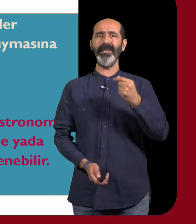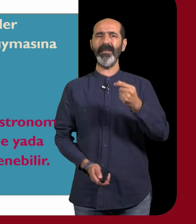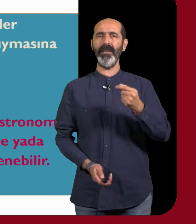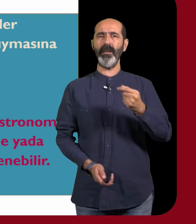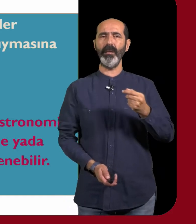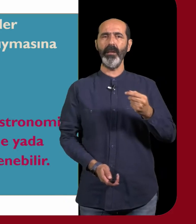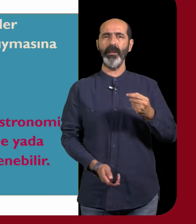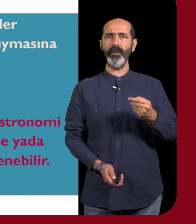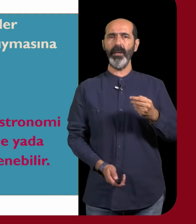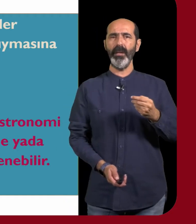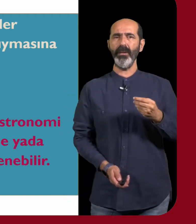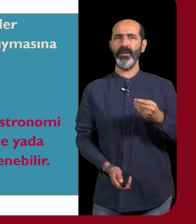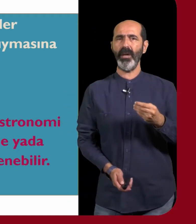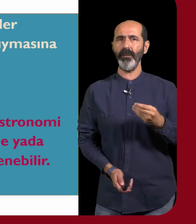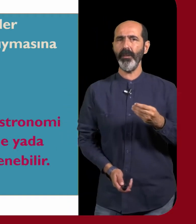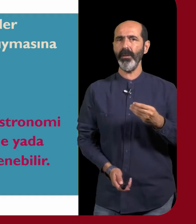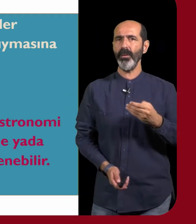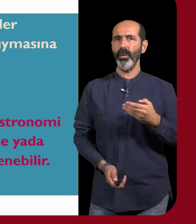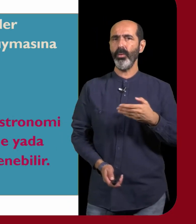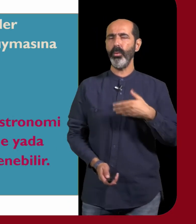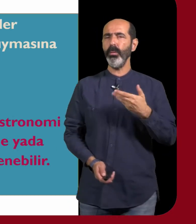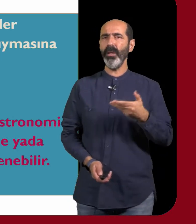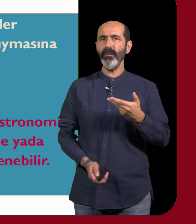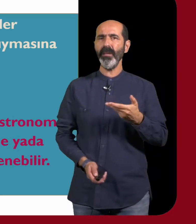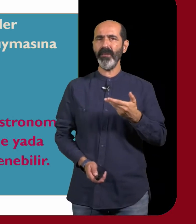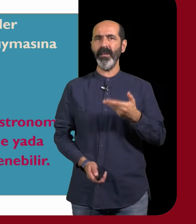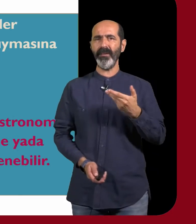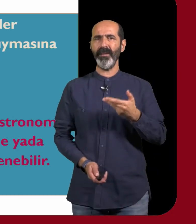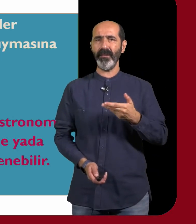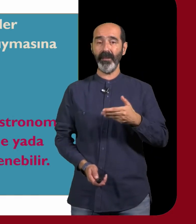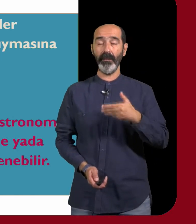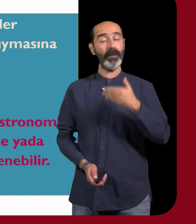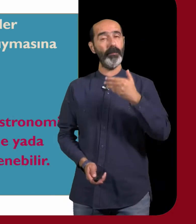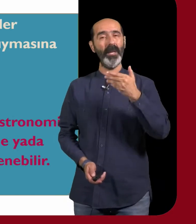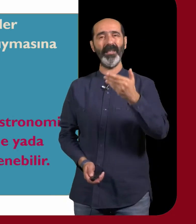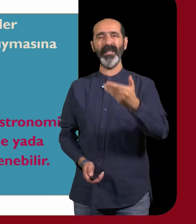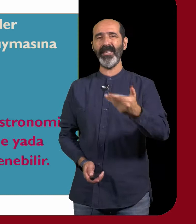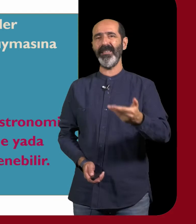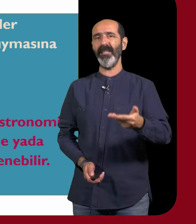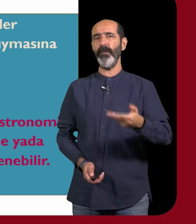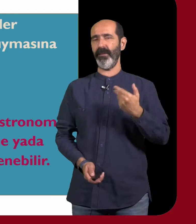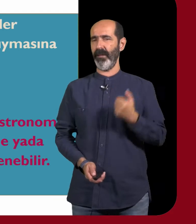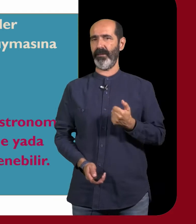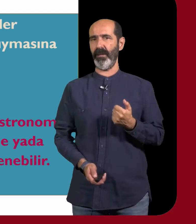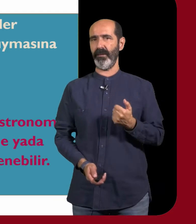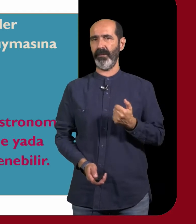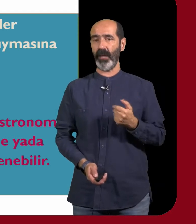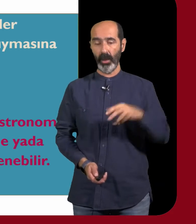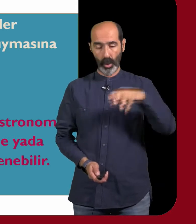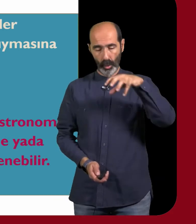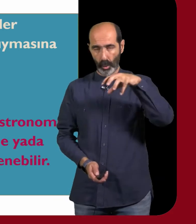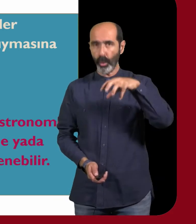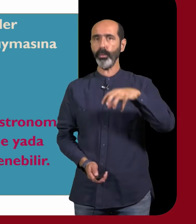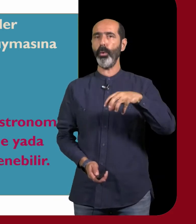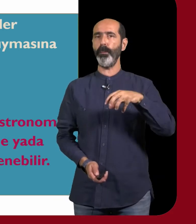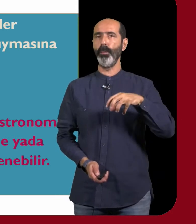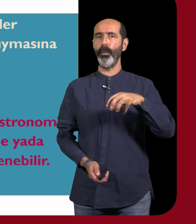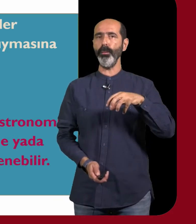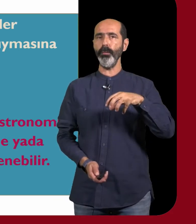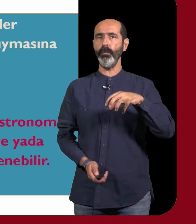yapabilirim getirebilir Tabii tabii oy kullanılması esnasında ya da meydana getirilmesi esnasında